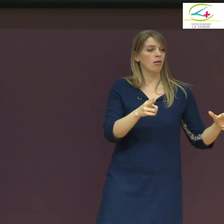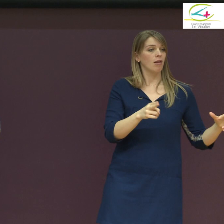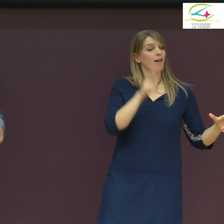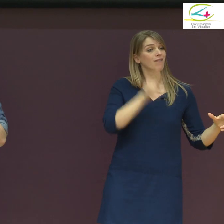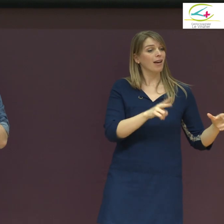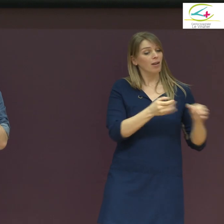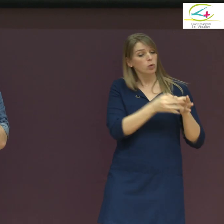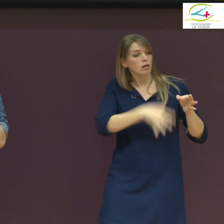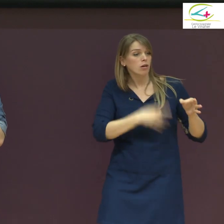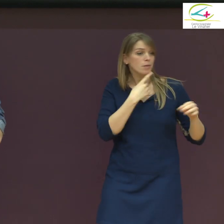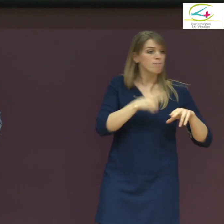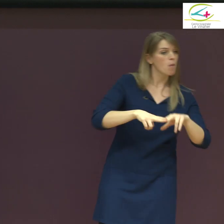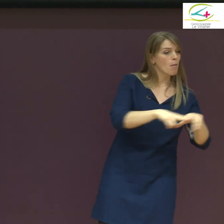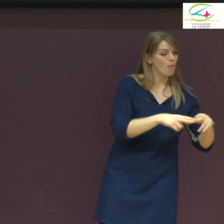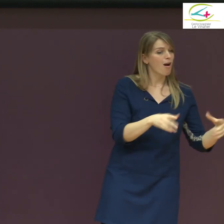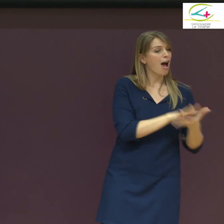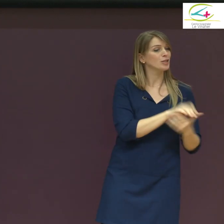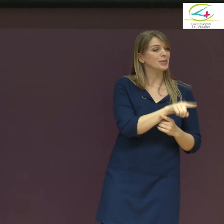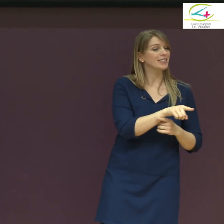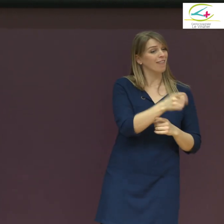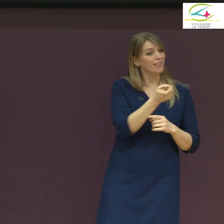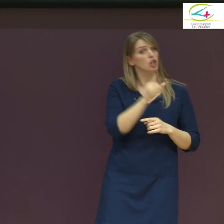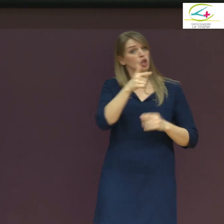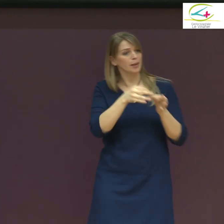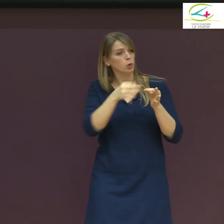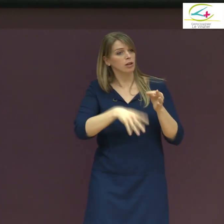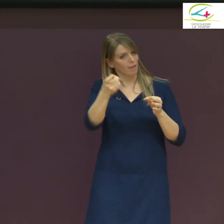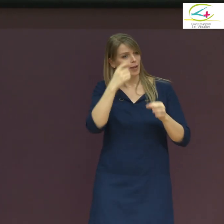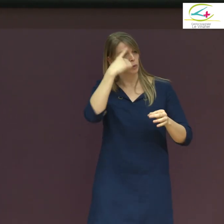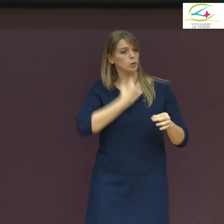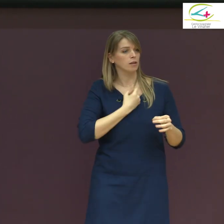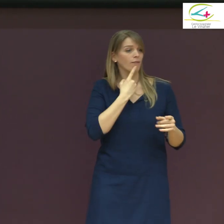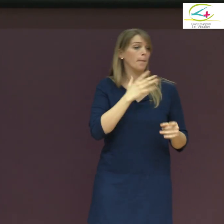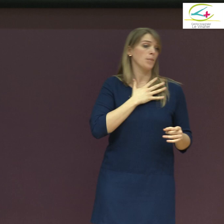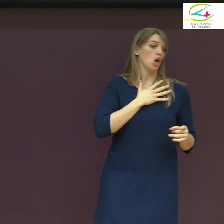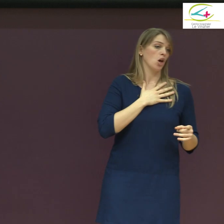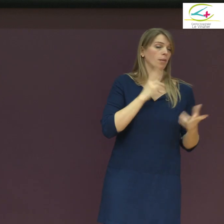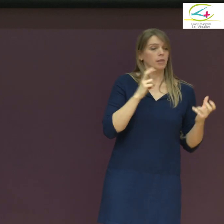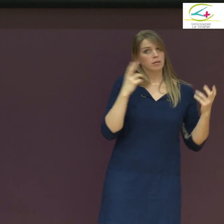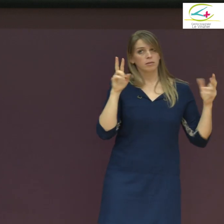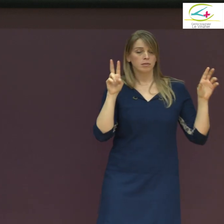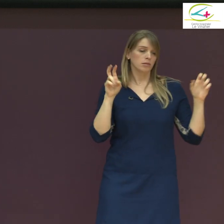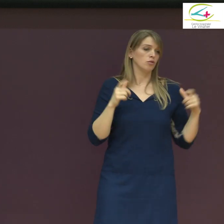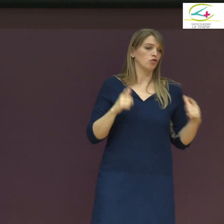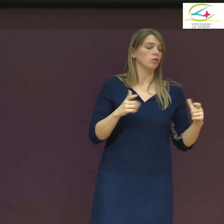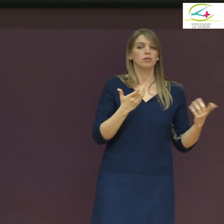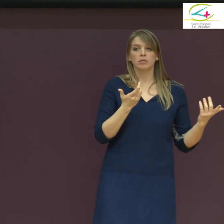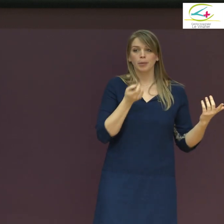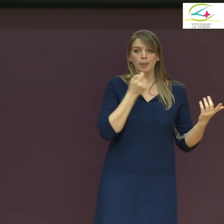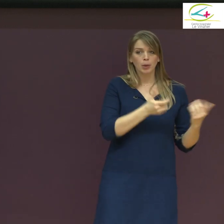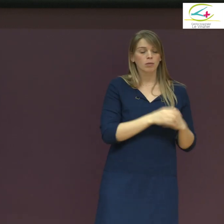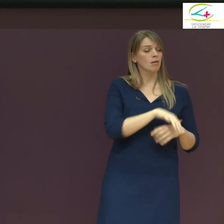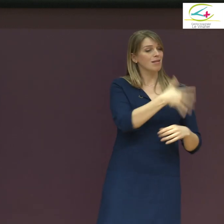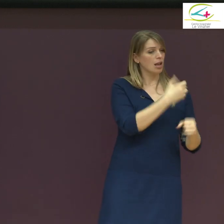des 15-25. Alors, ça fait peur, mais d'un autre côté, il meurt pas souvent, heureusement. Enfin, vous voyez.